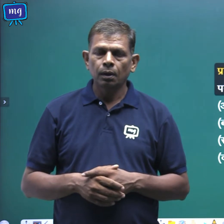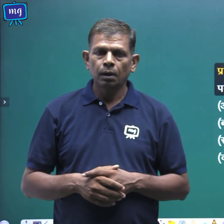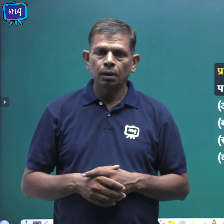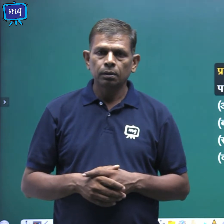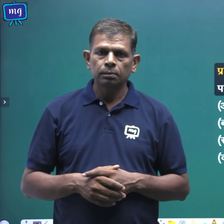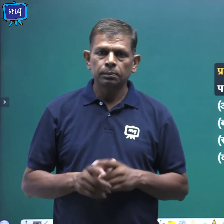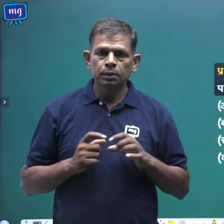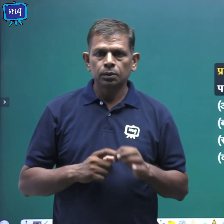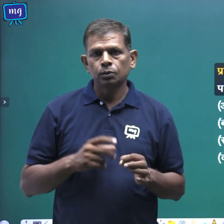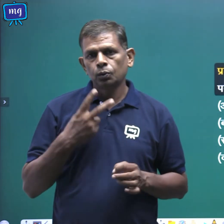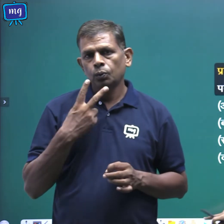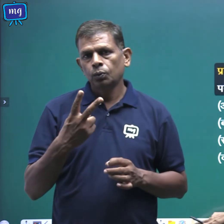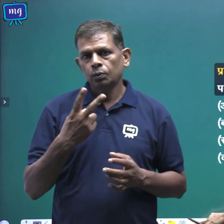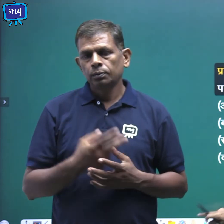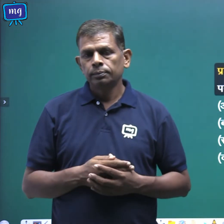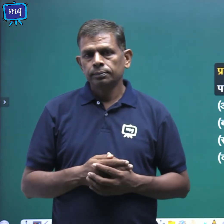प्रश्न 2,